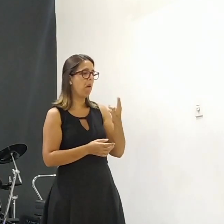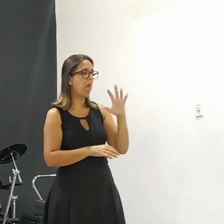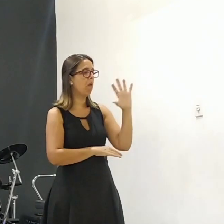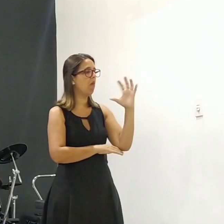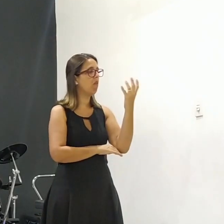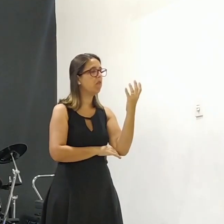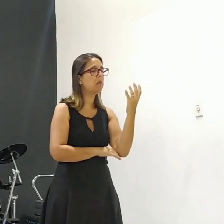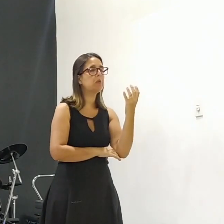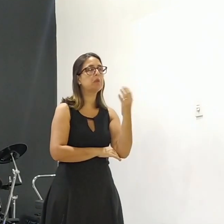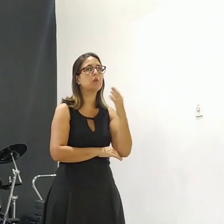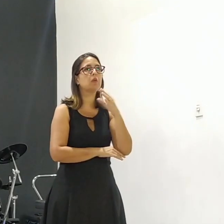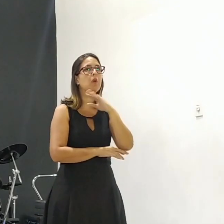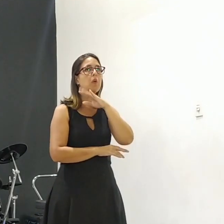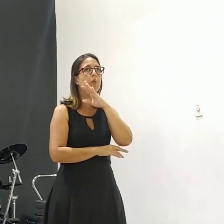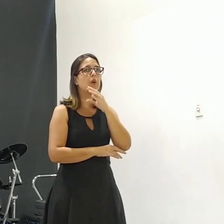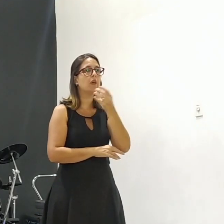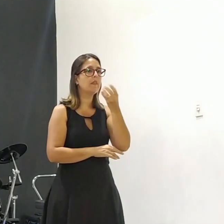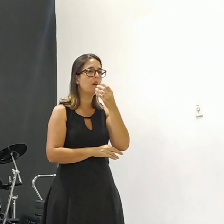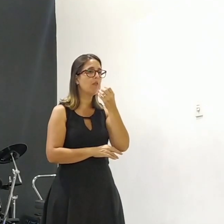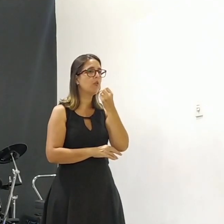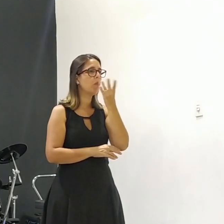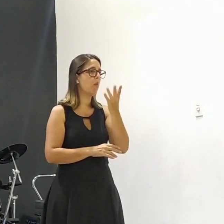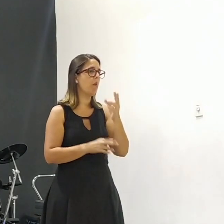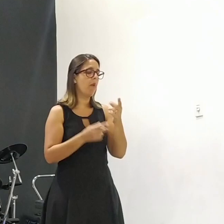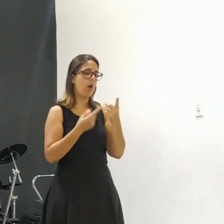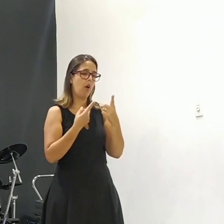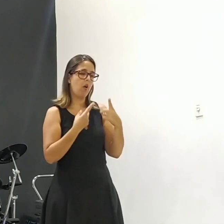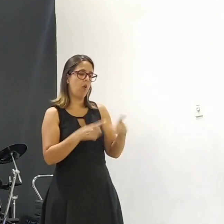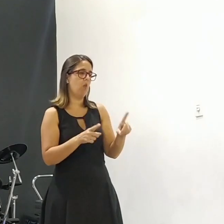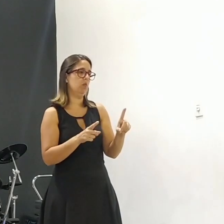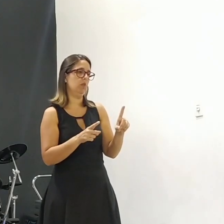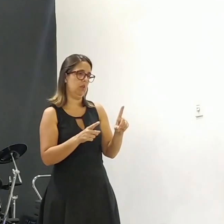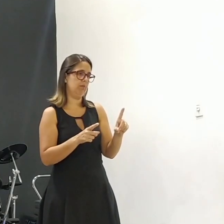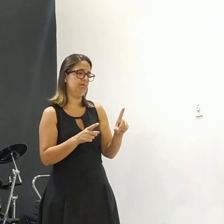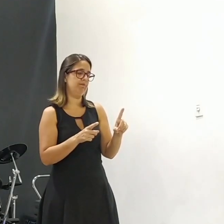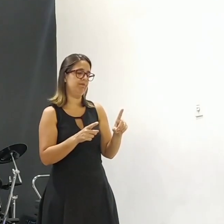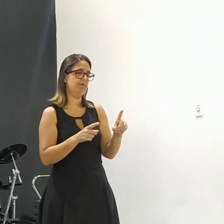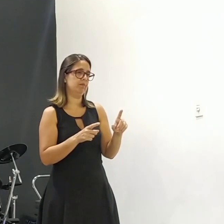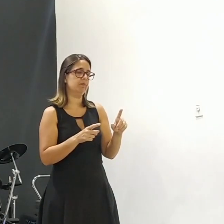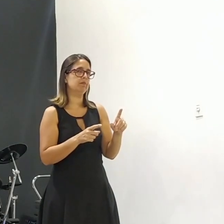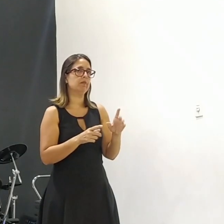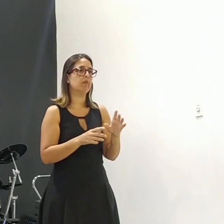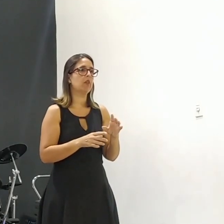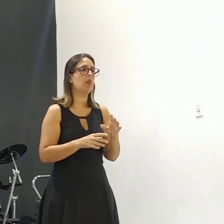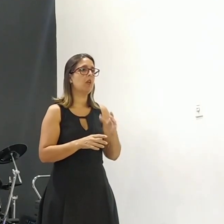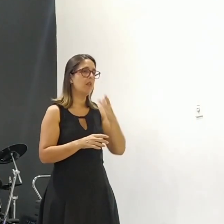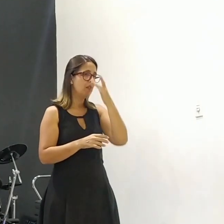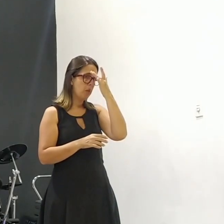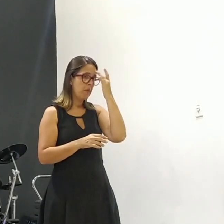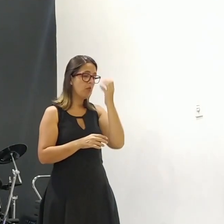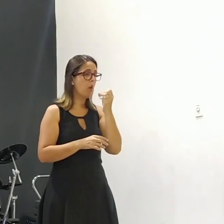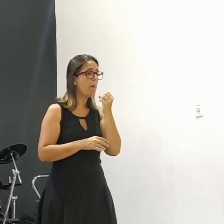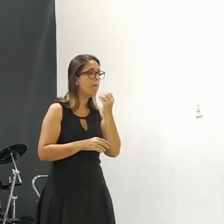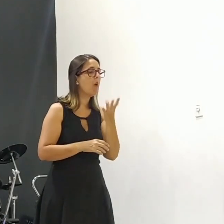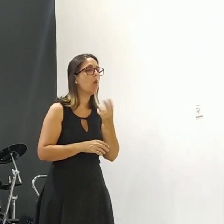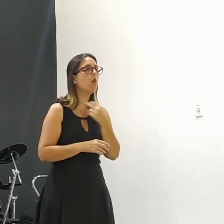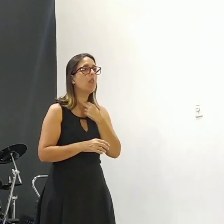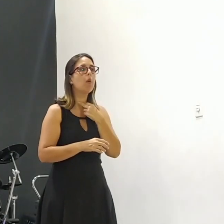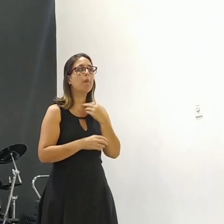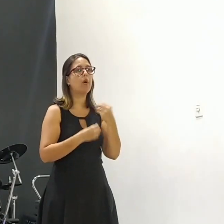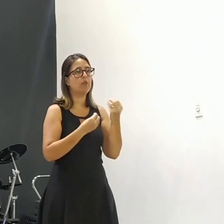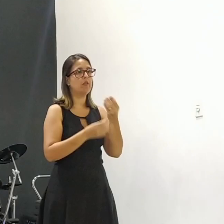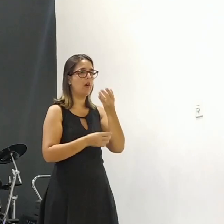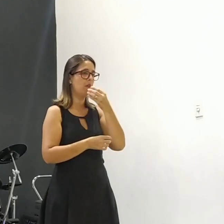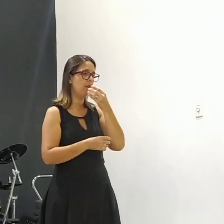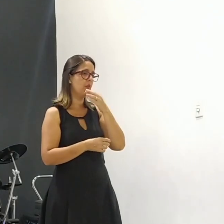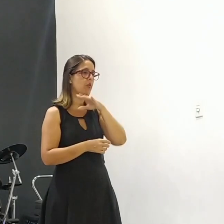bons, porque é contra a sua natureza. Quem é bom não pode dar fruto ruim, e quem é